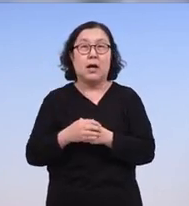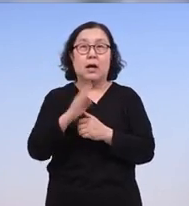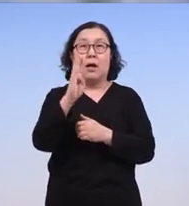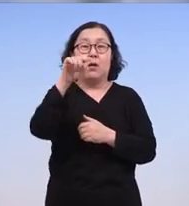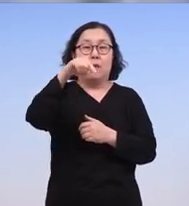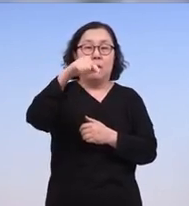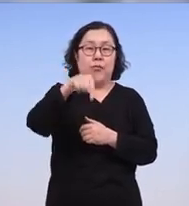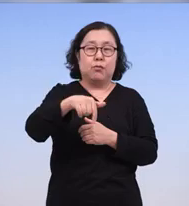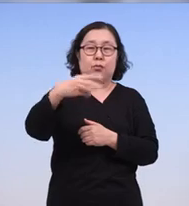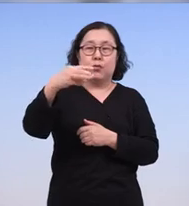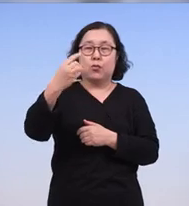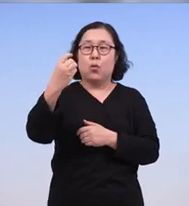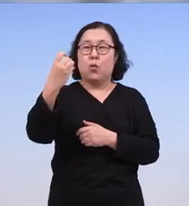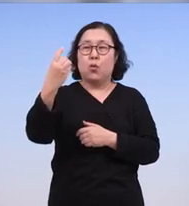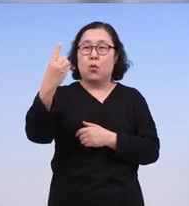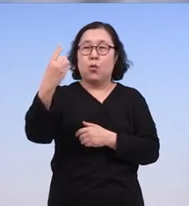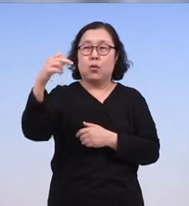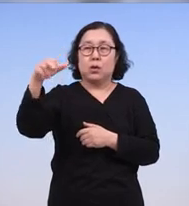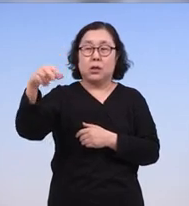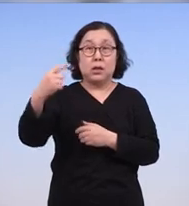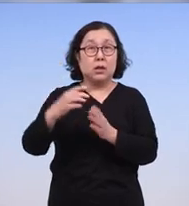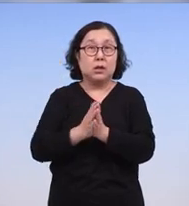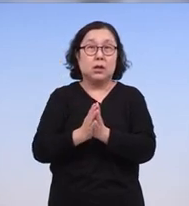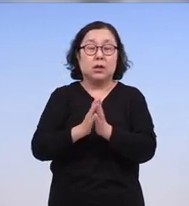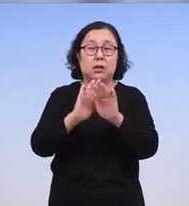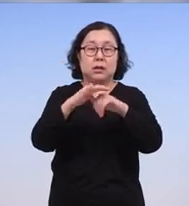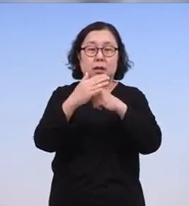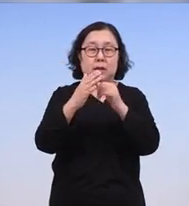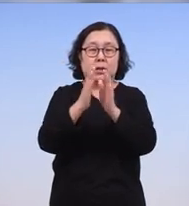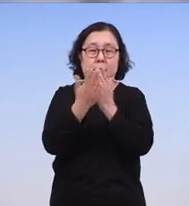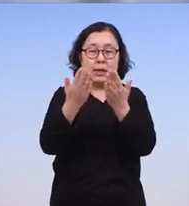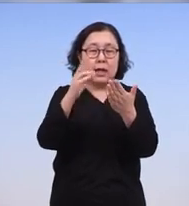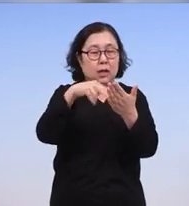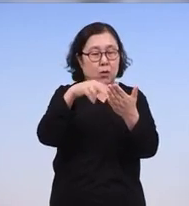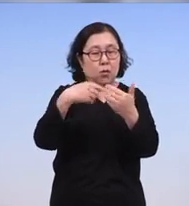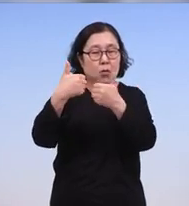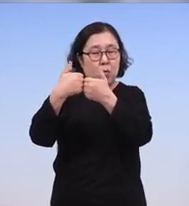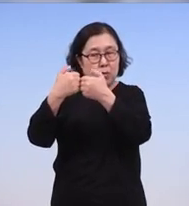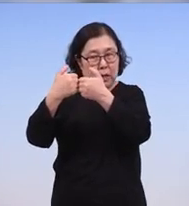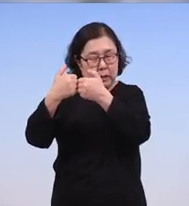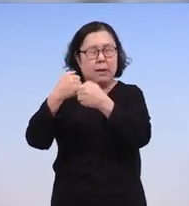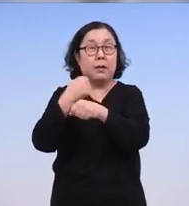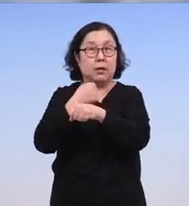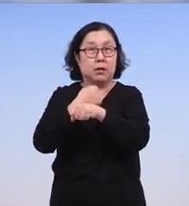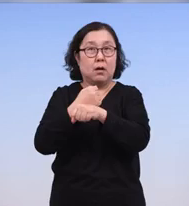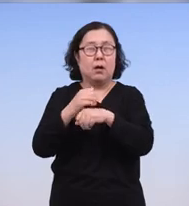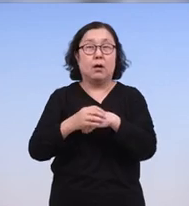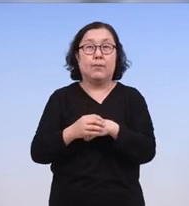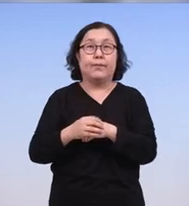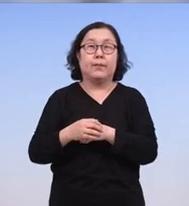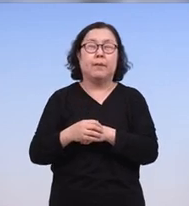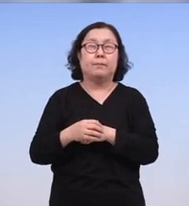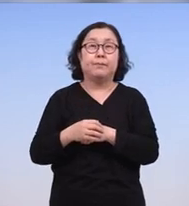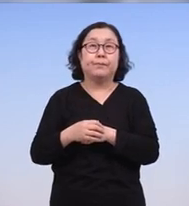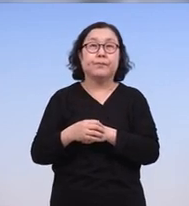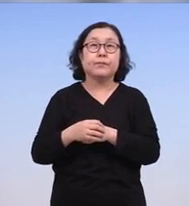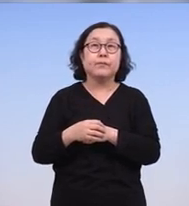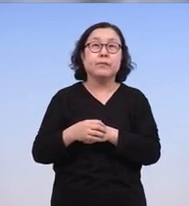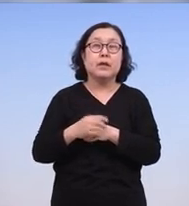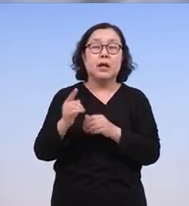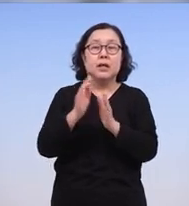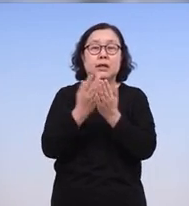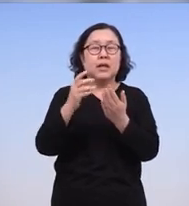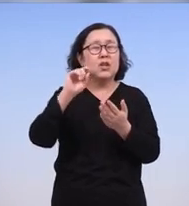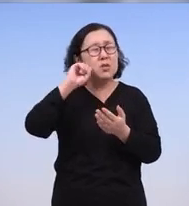좋았습니다. 이 북토크가 보통 좀 지루하기 쉬운데 이번에 너무 좋았습니다. 내가 두 가지 부탁을 하는데요, 할 수 있으면 뭐 이